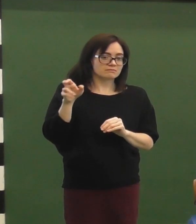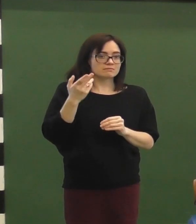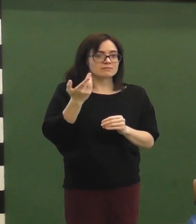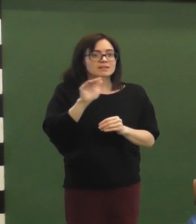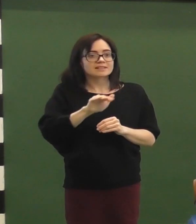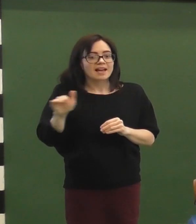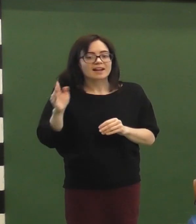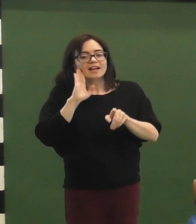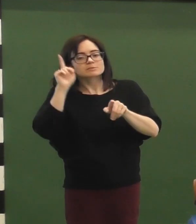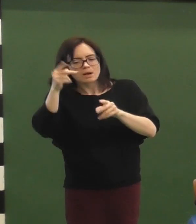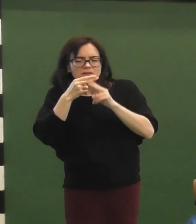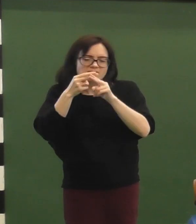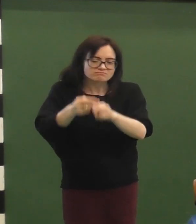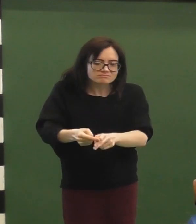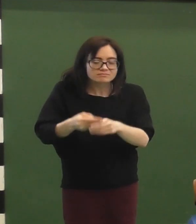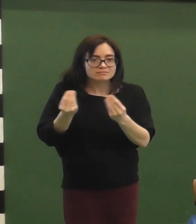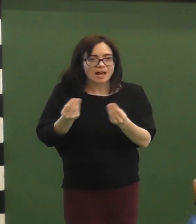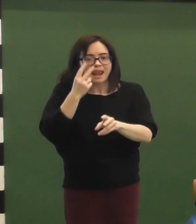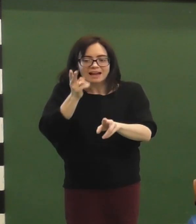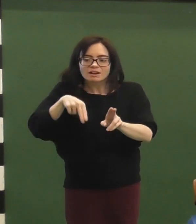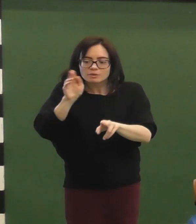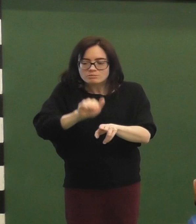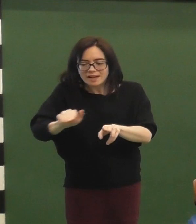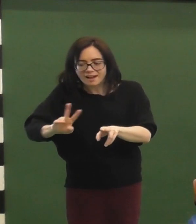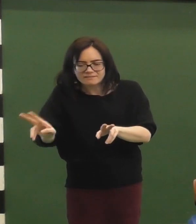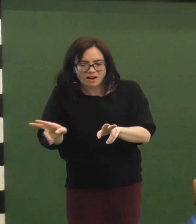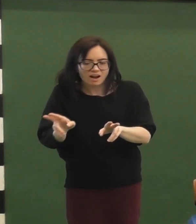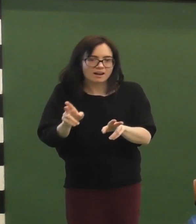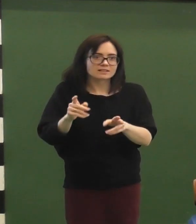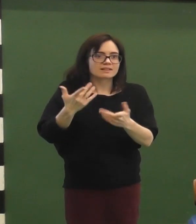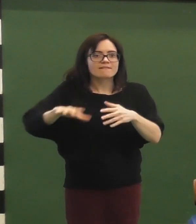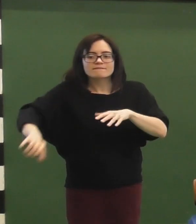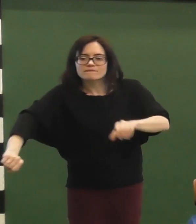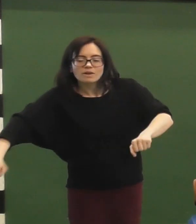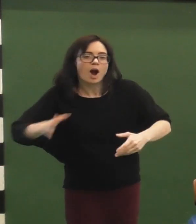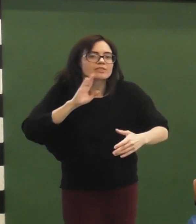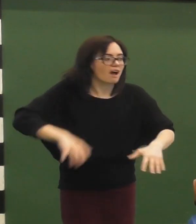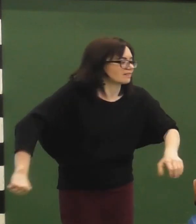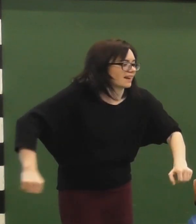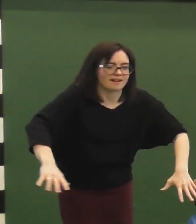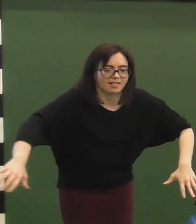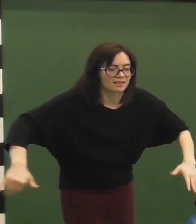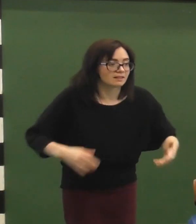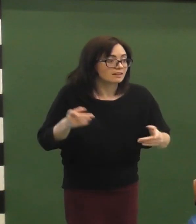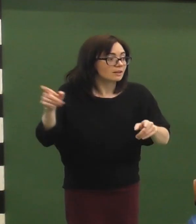gyerekes mamának, mert több gyereke volt, és nem tudta fogni a kezüket, azt